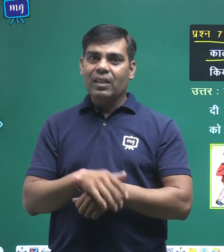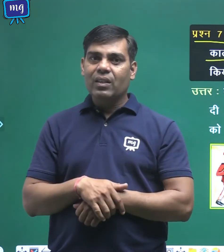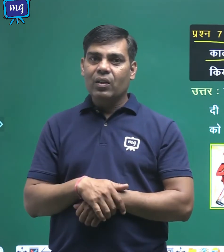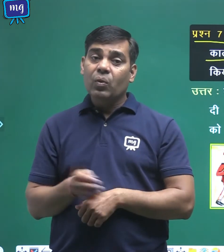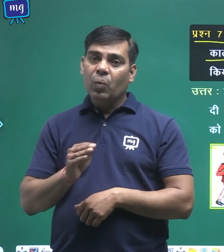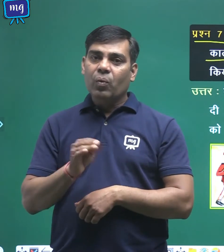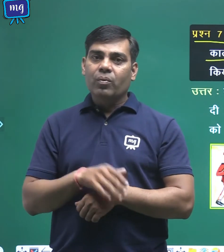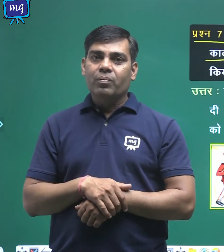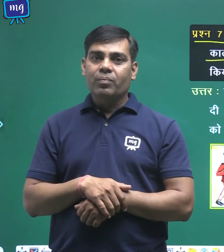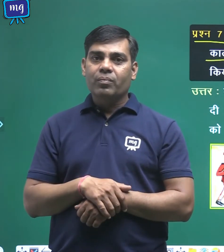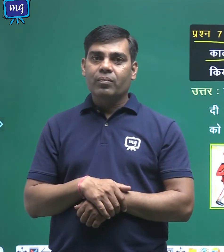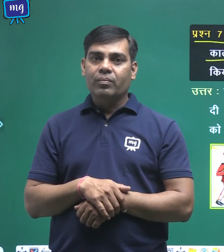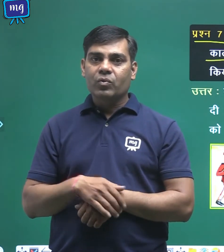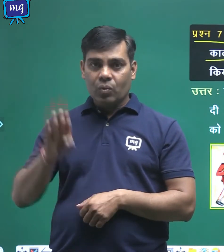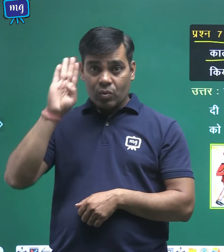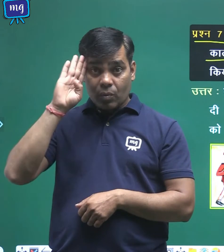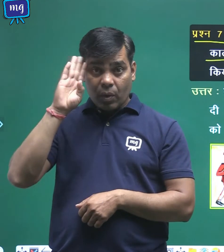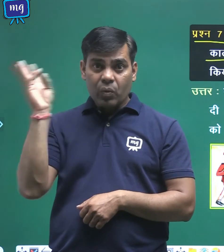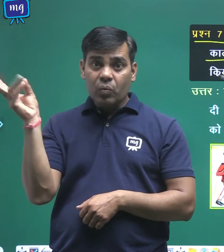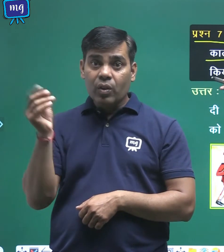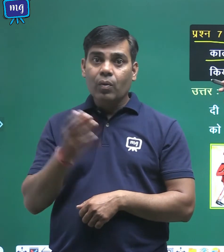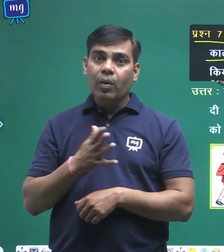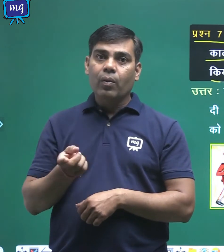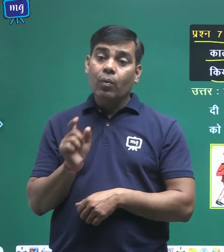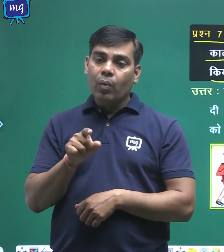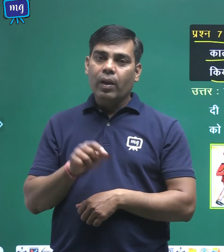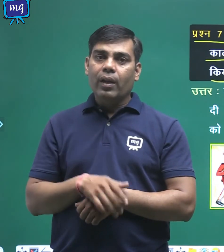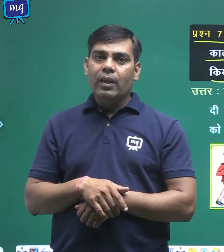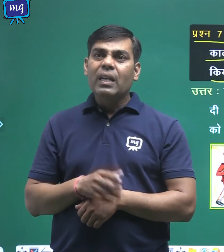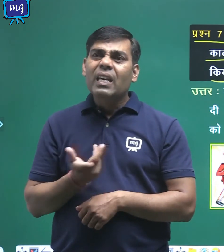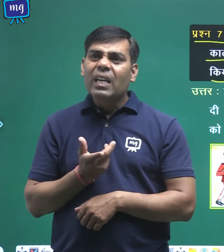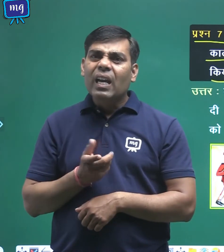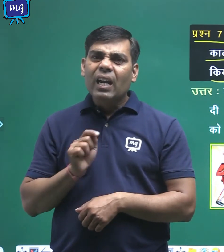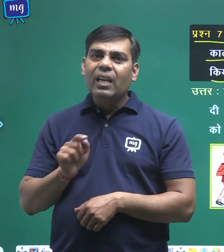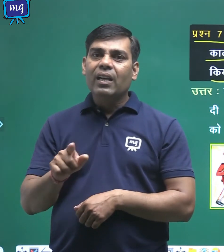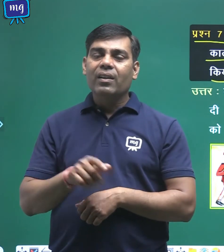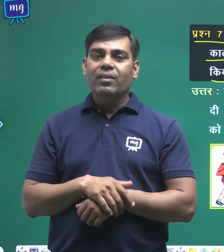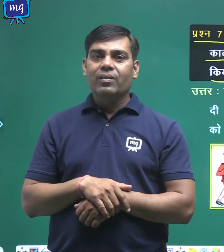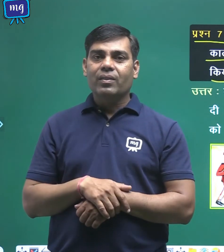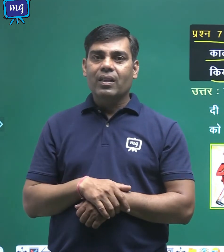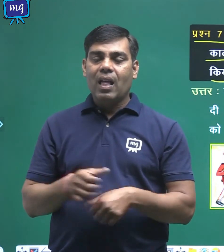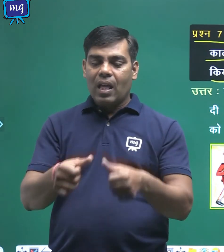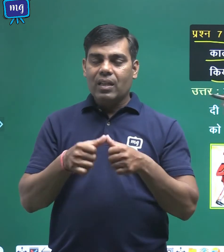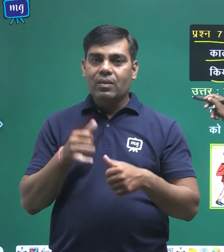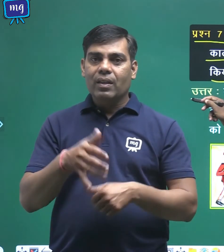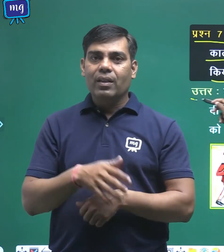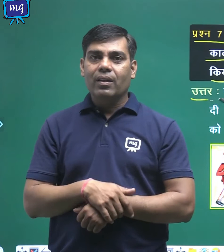तो सिपाहियों ने क्या किया? उत्तर है